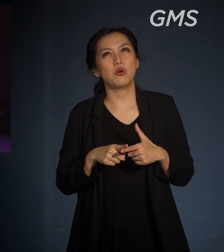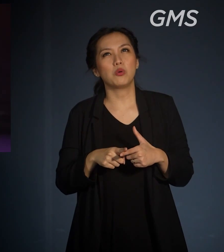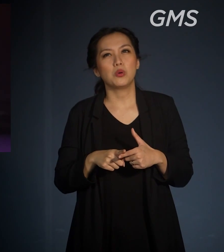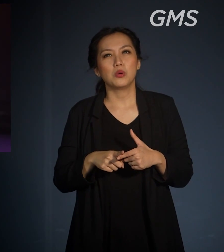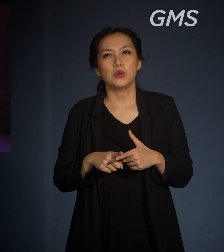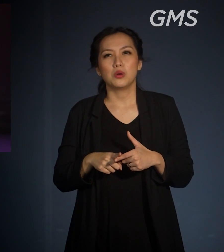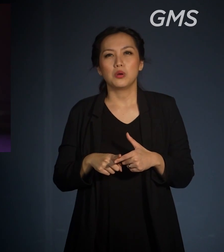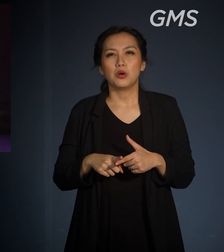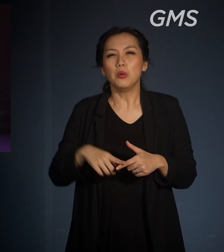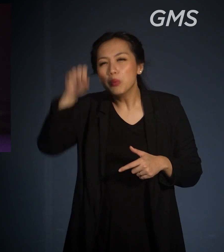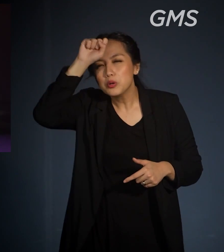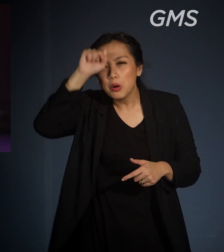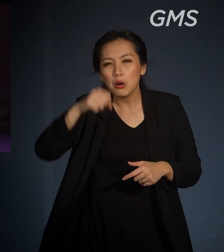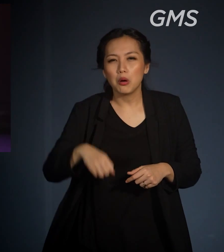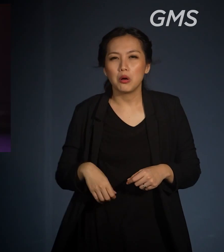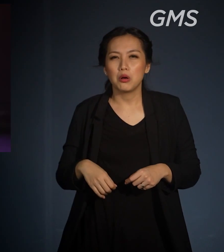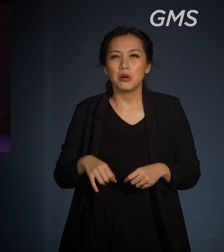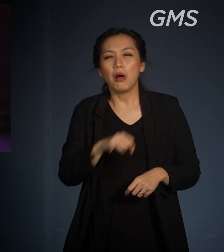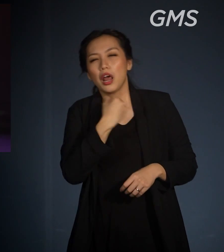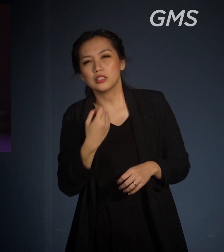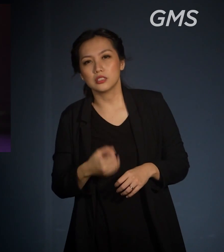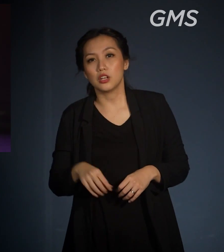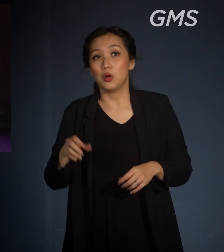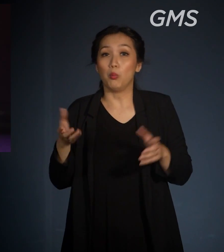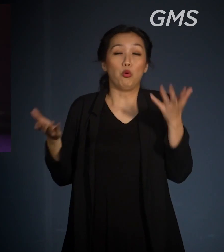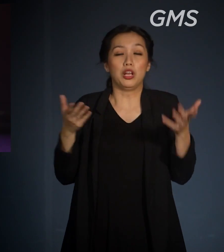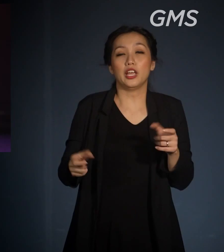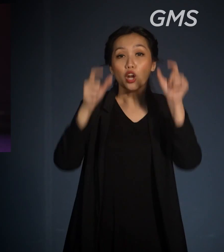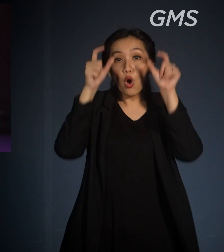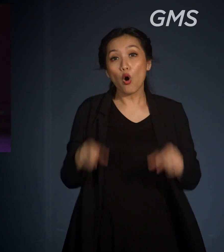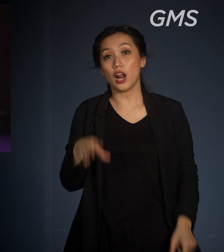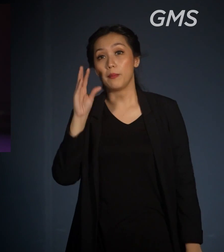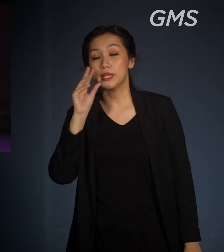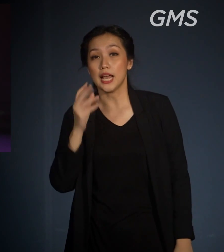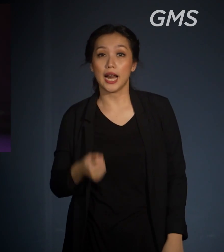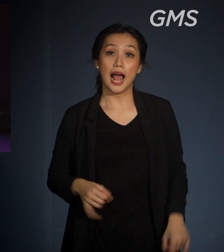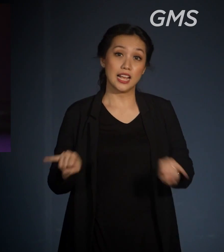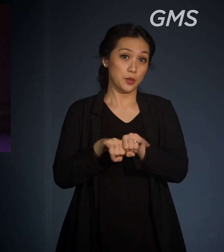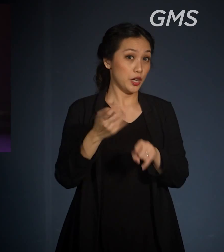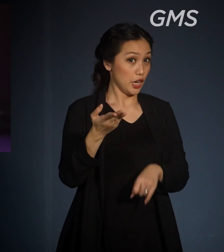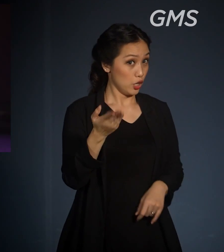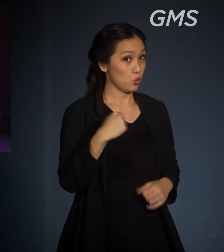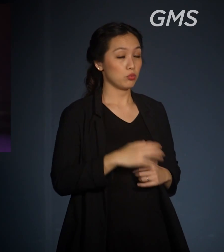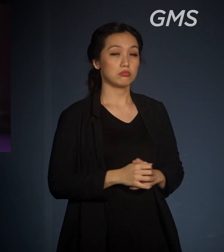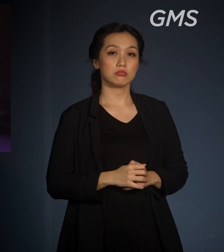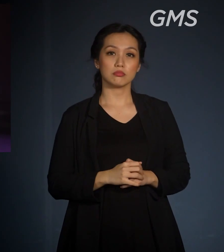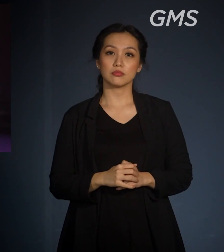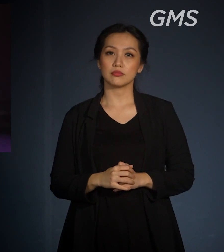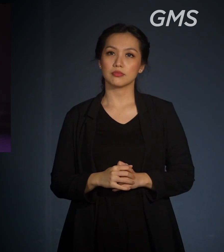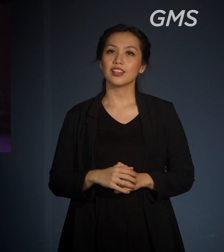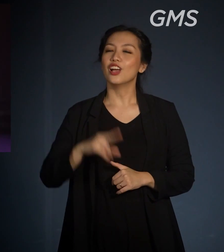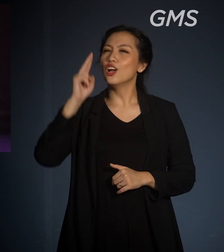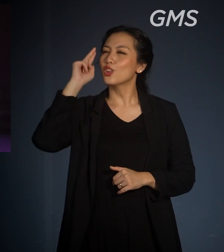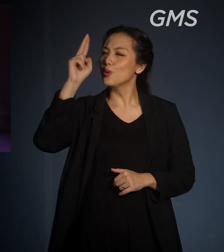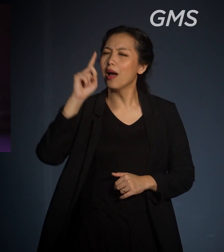ceroboh. Mungkin Anda dikasih label-label itu sama orang. Saudara, Tuhan itu beda dengan dunia